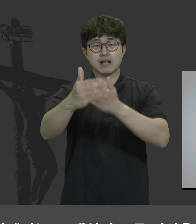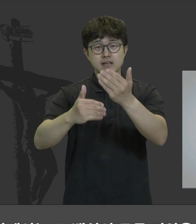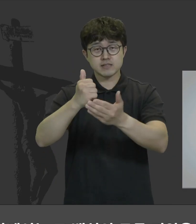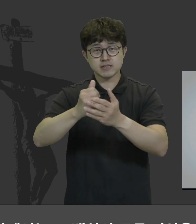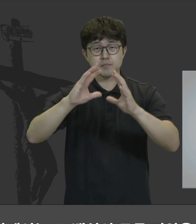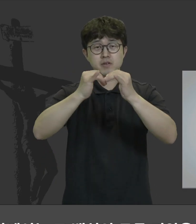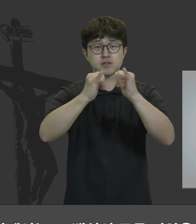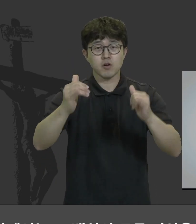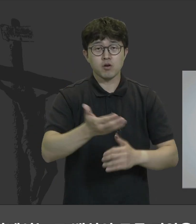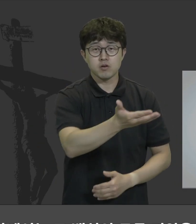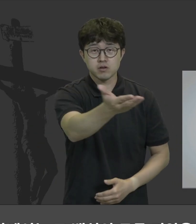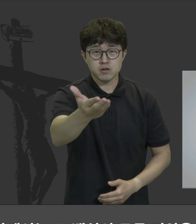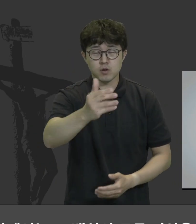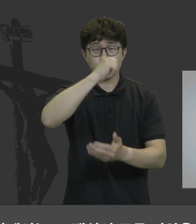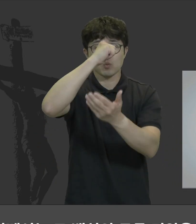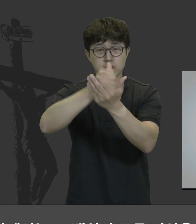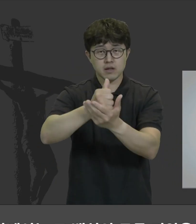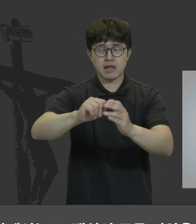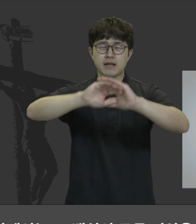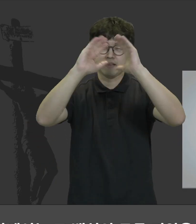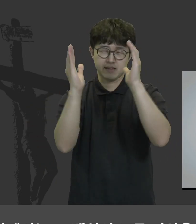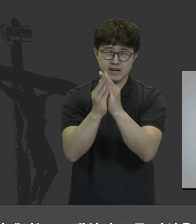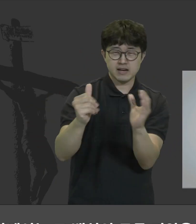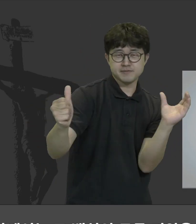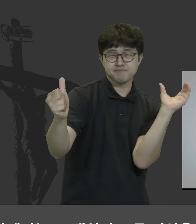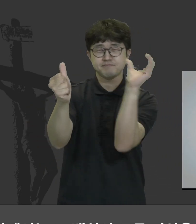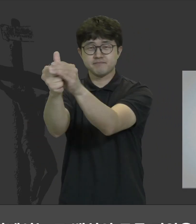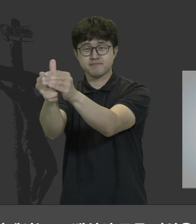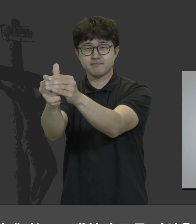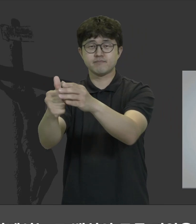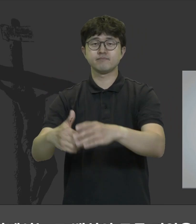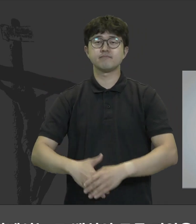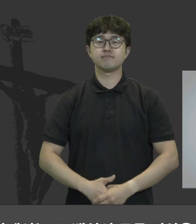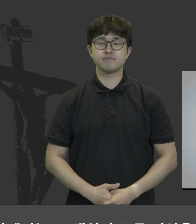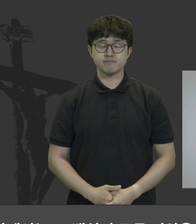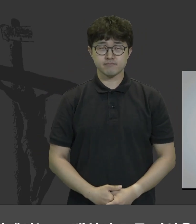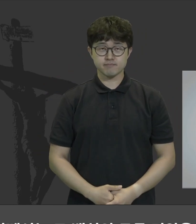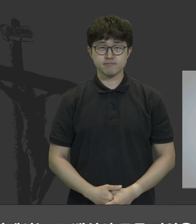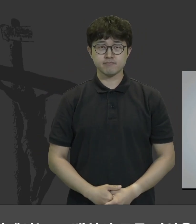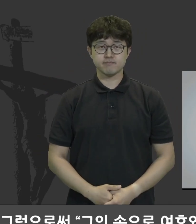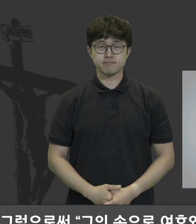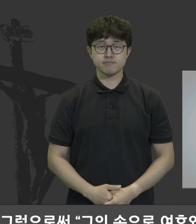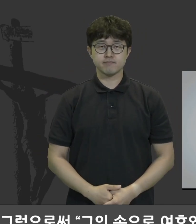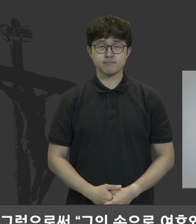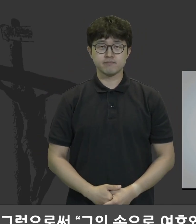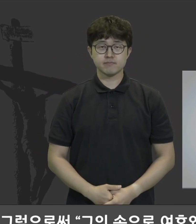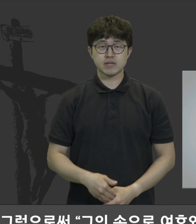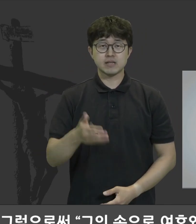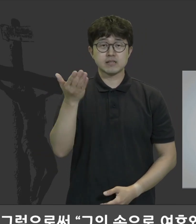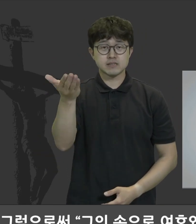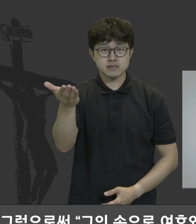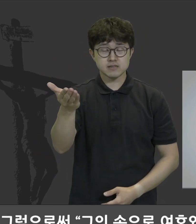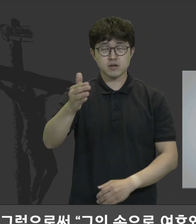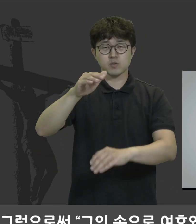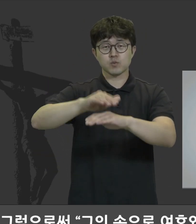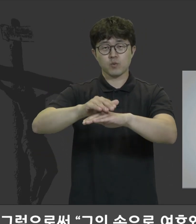하나님께서는 그 백성의 모든 죄악을 그 종이 담당하게 하셨습니다. 그럼으로써 그의 손으로